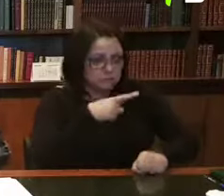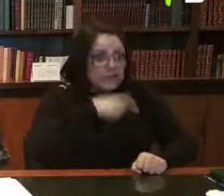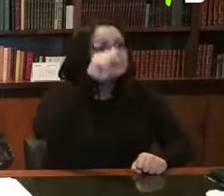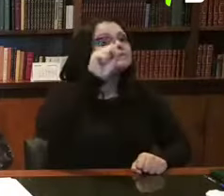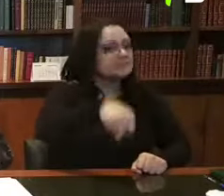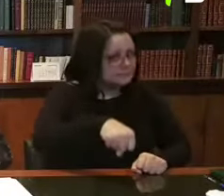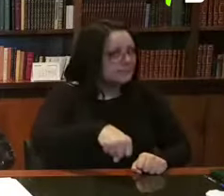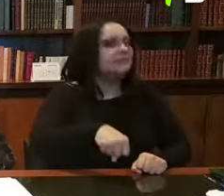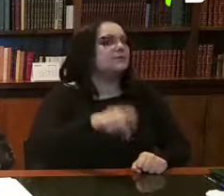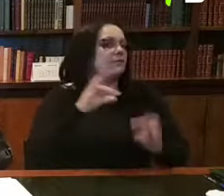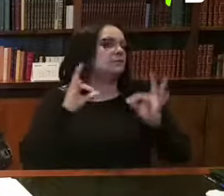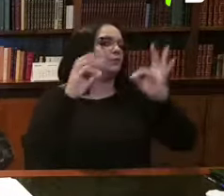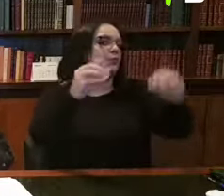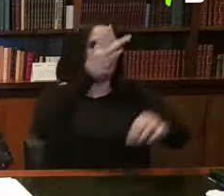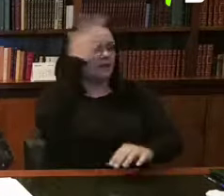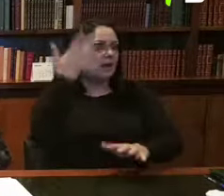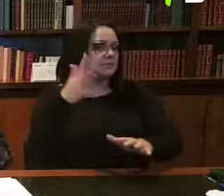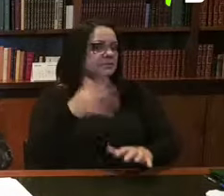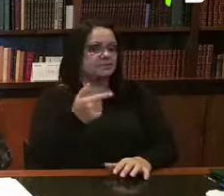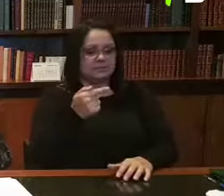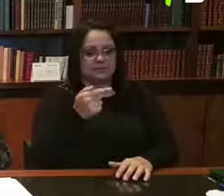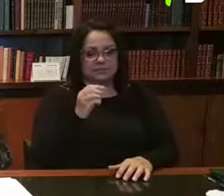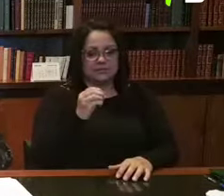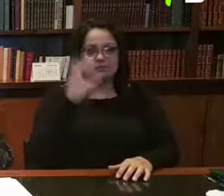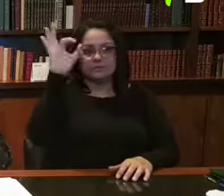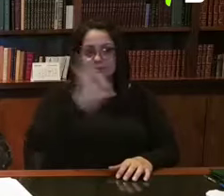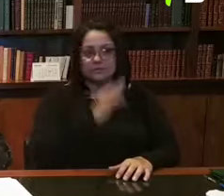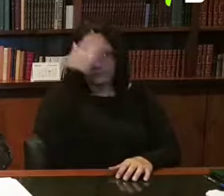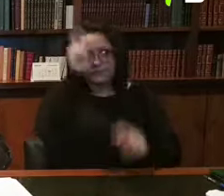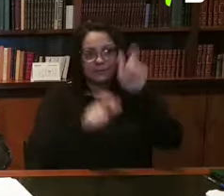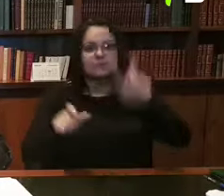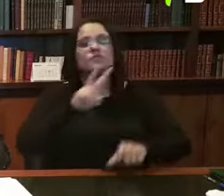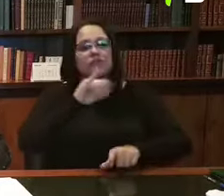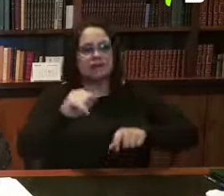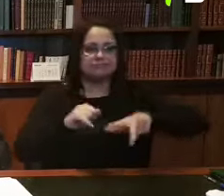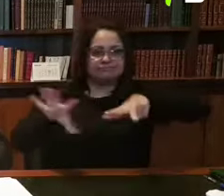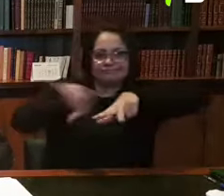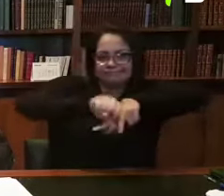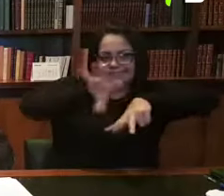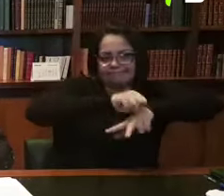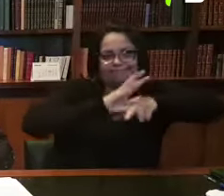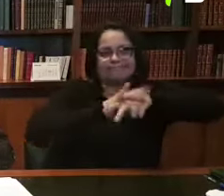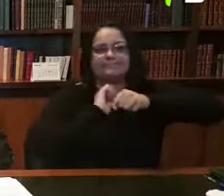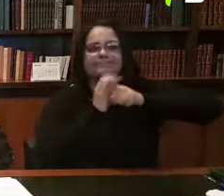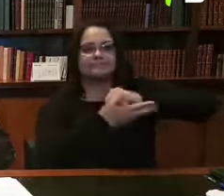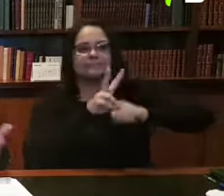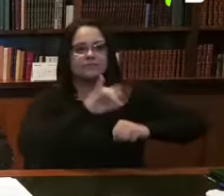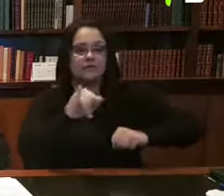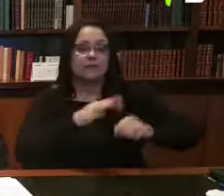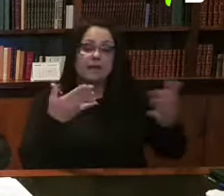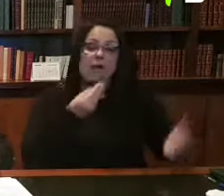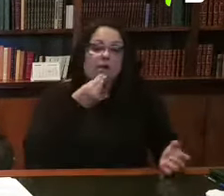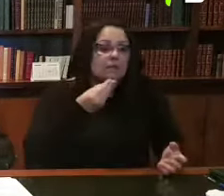você entende isso aí os mestres certo aqui aproximadamente setenta por cento eu vou se contaminar loja mesmo só que eu sou